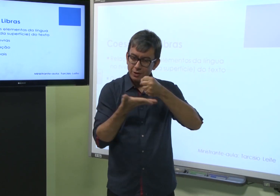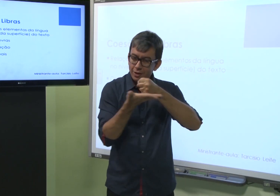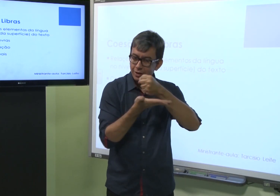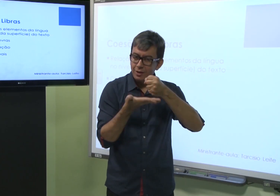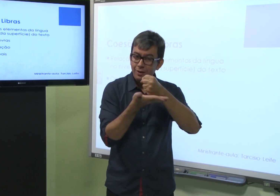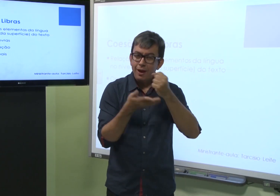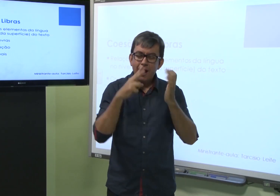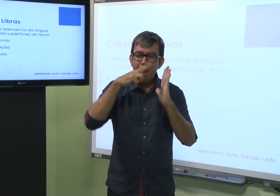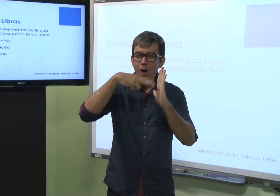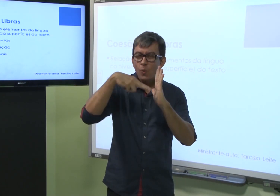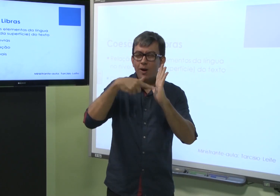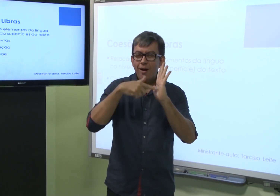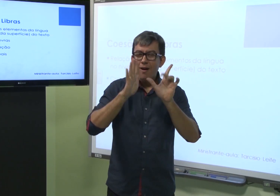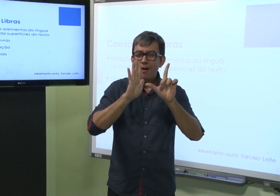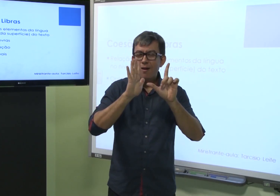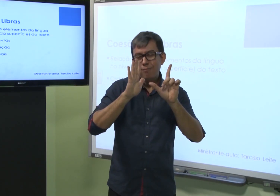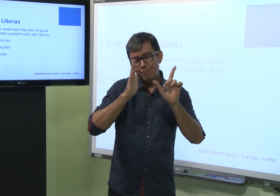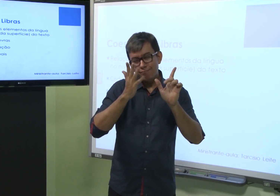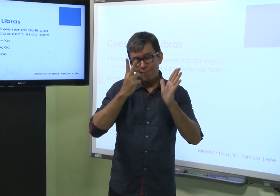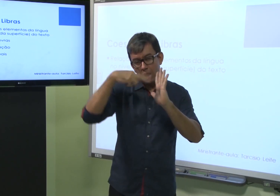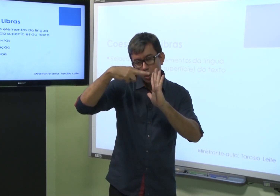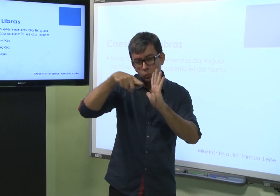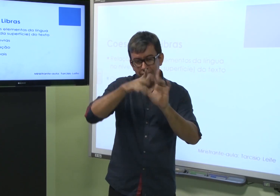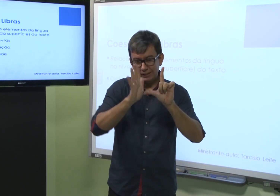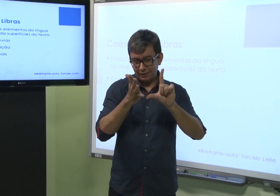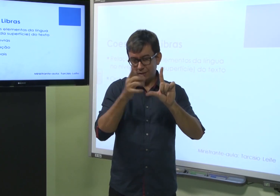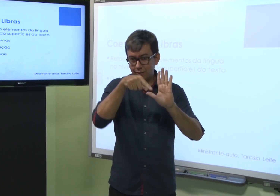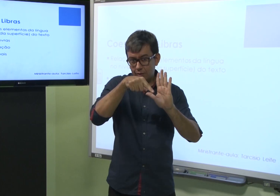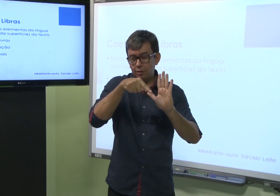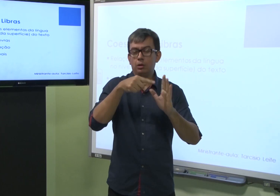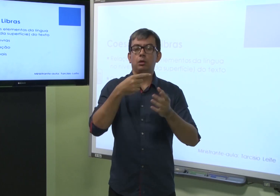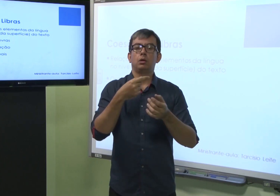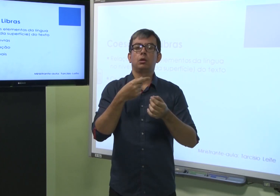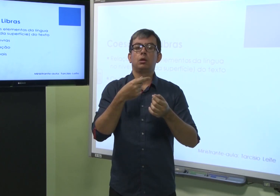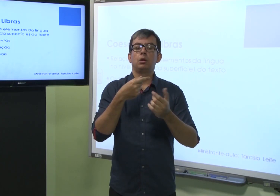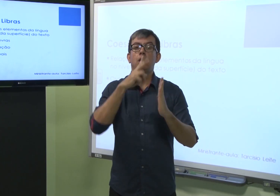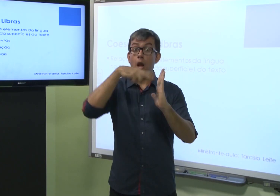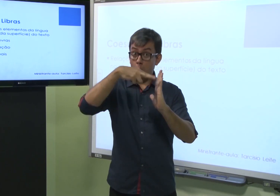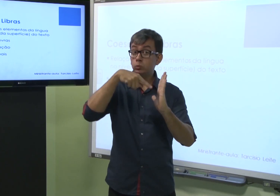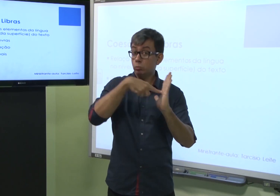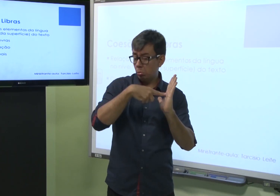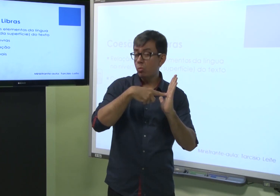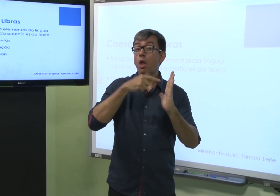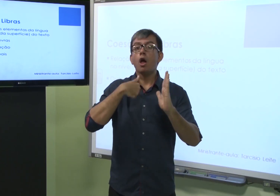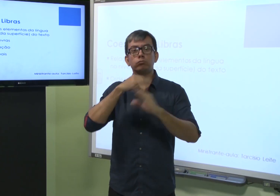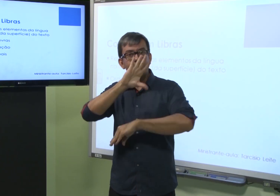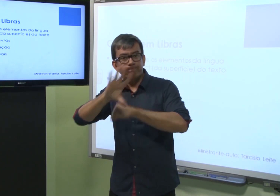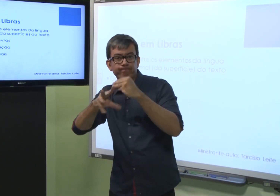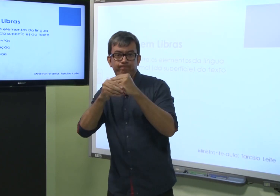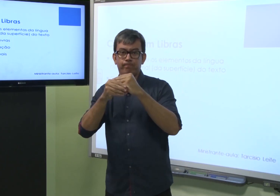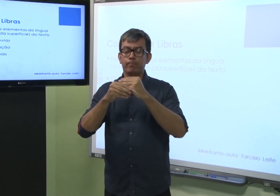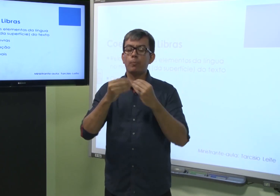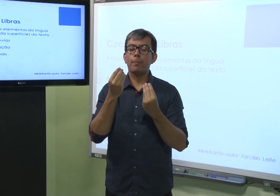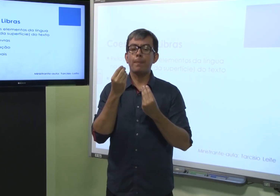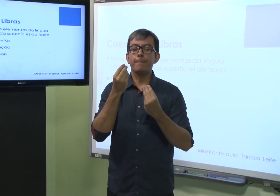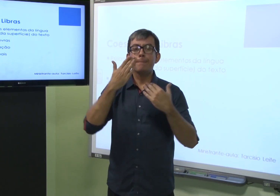Esse conteúdo aqui foi um complemento que eu fiz, porque tem os textos do Letras Libras,